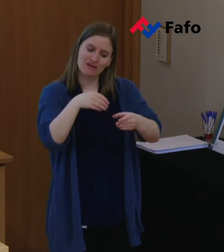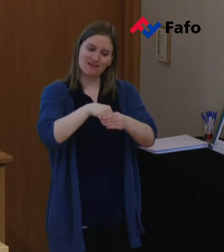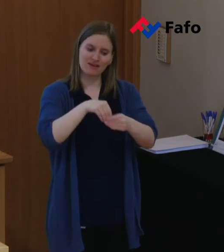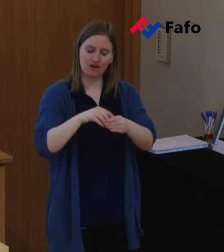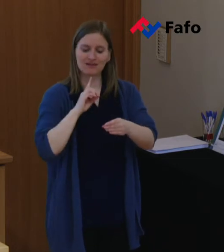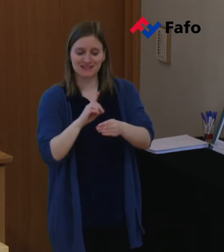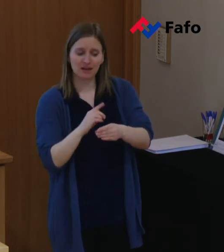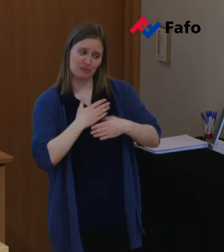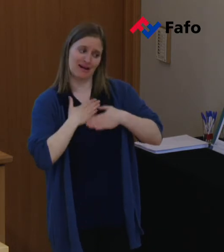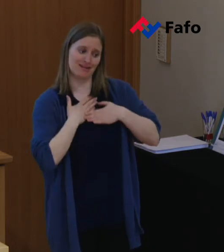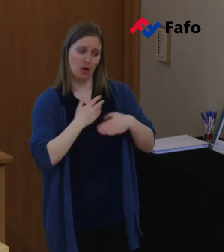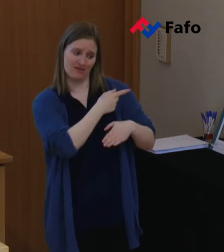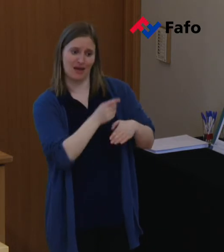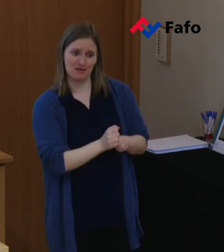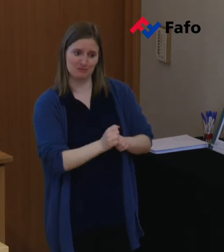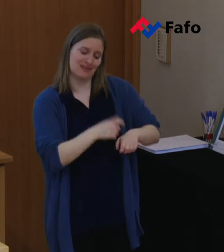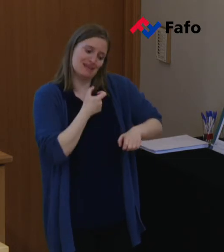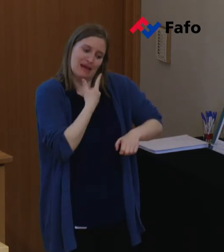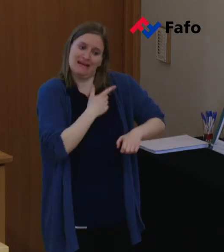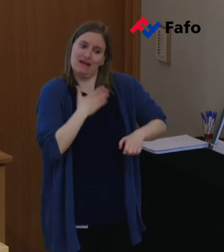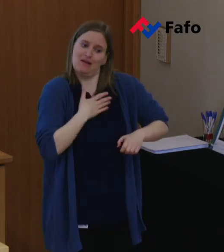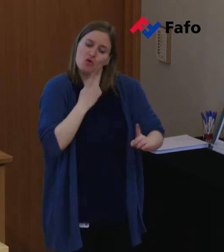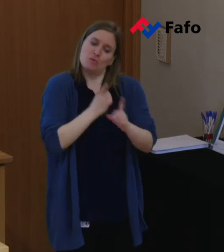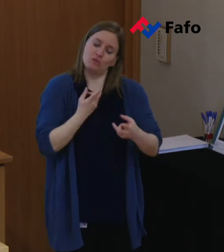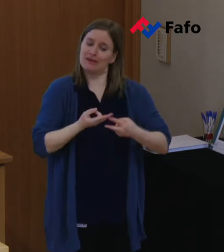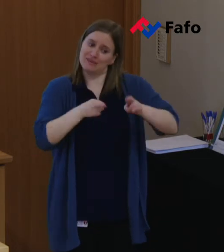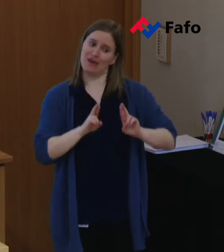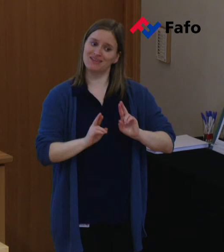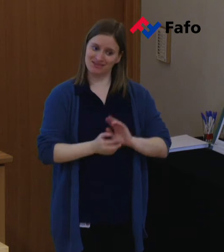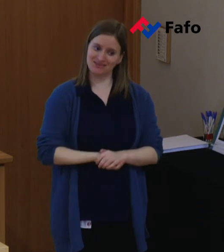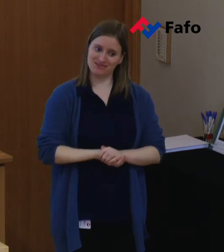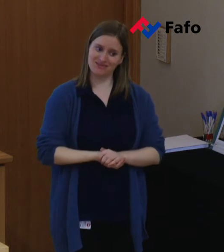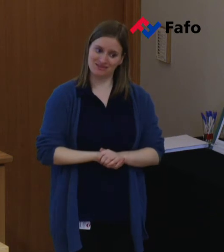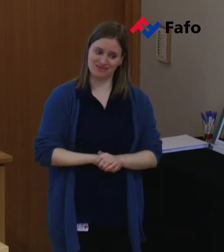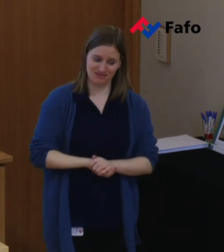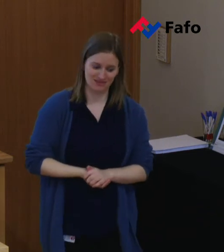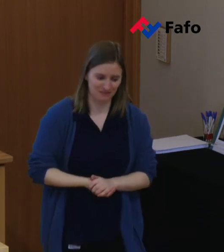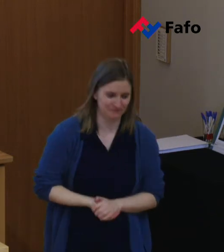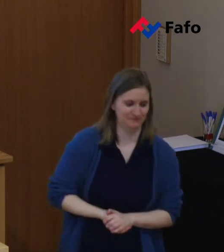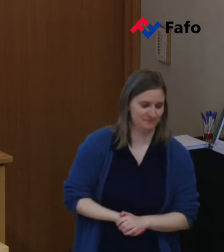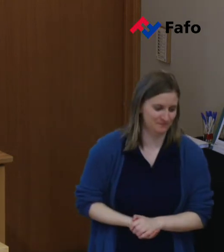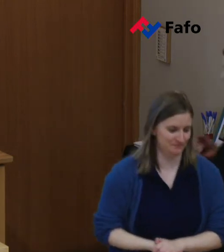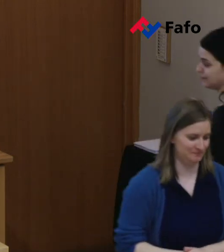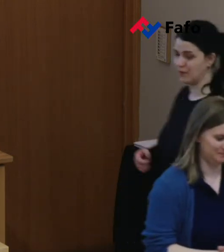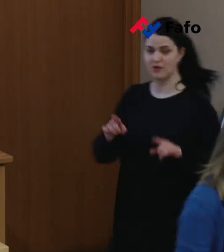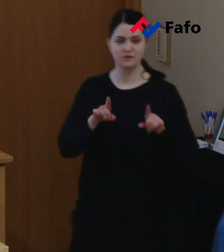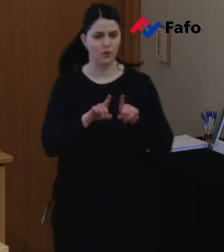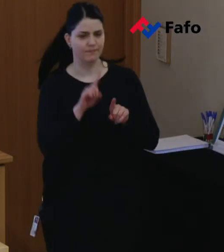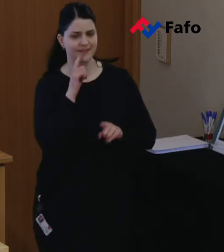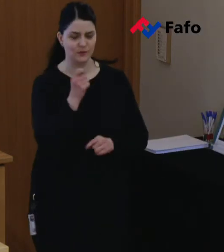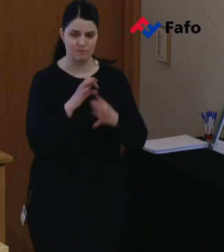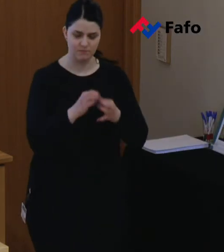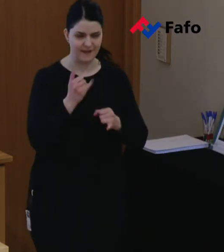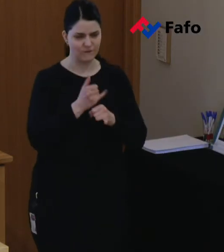disse folka, kommer ikke unna det, de smilende, glade og møter deg med respekt. Så skal vi også si at det å jobbe på denne måten for